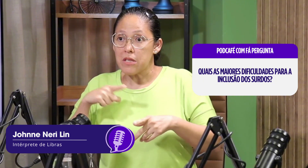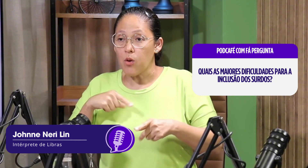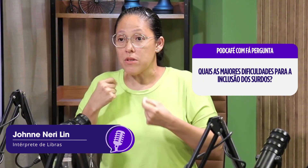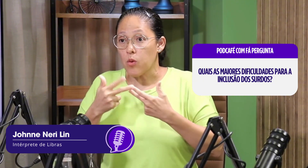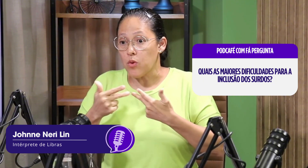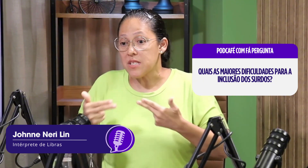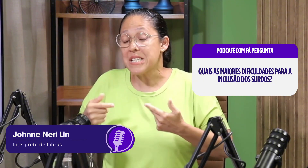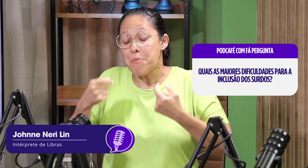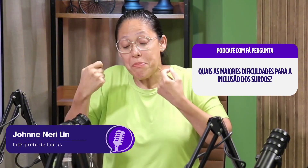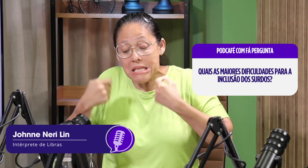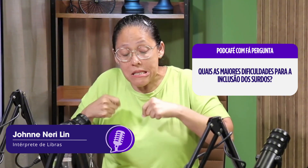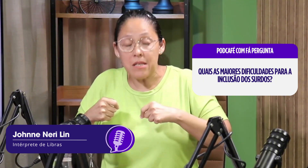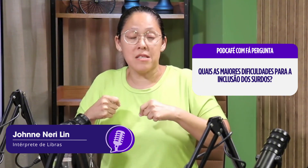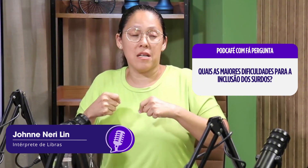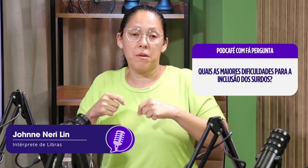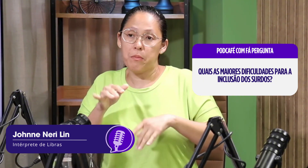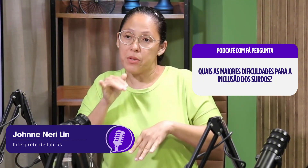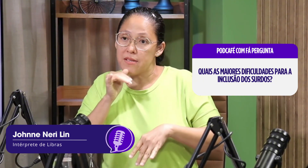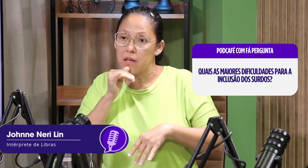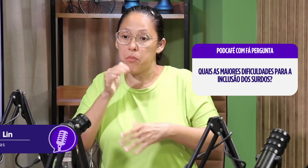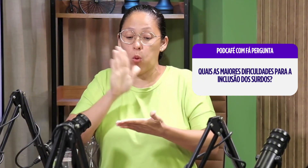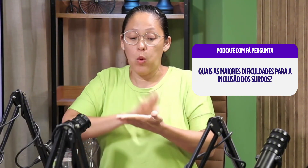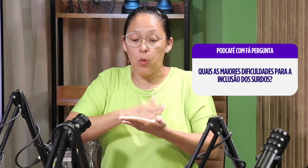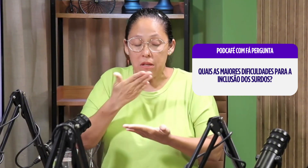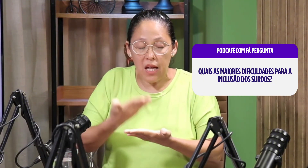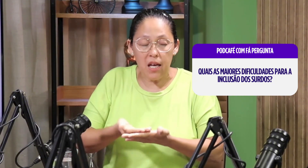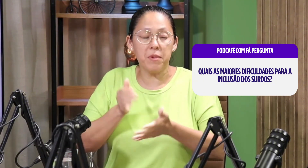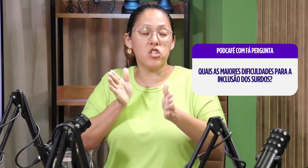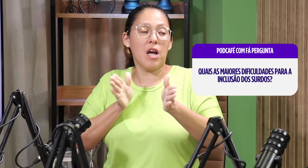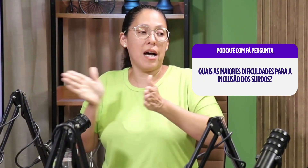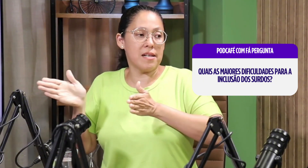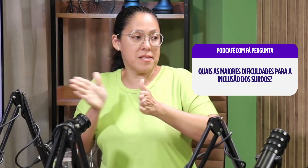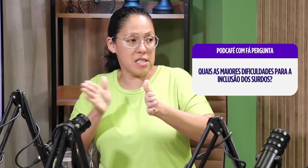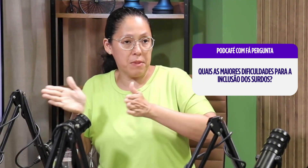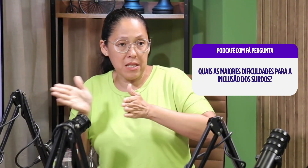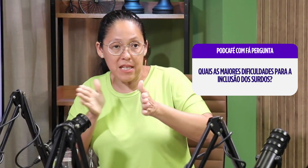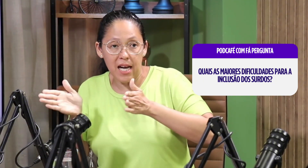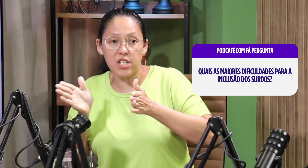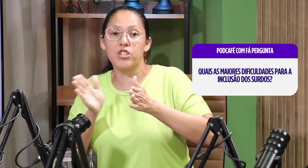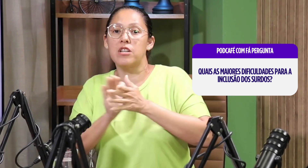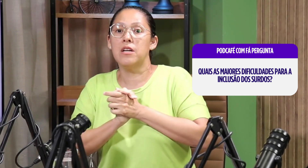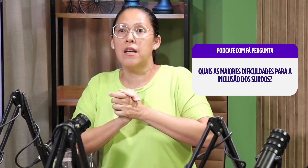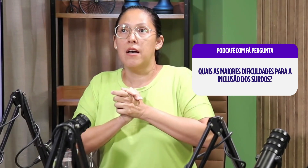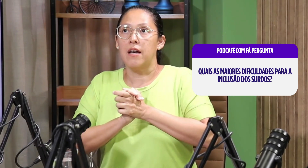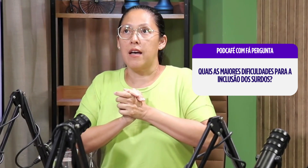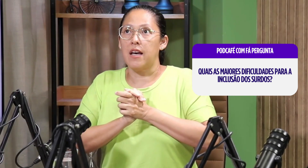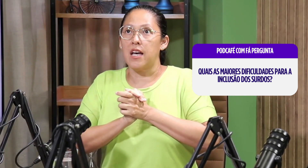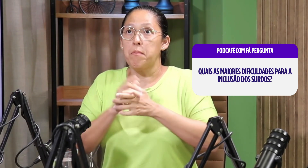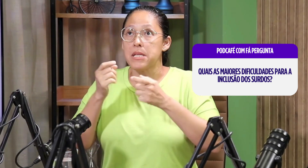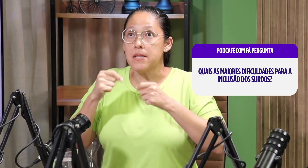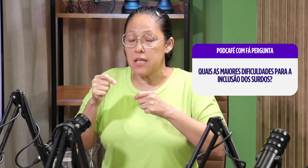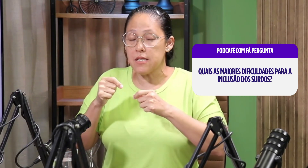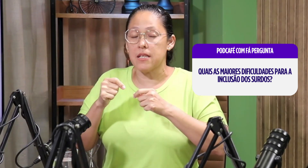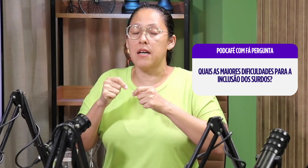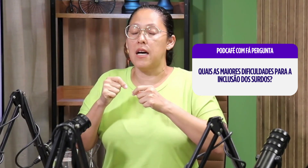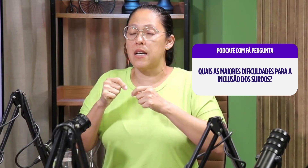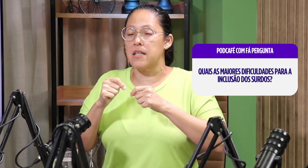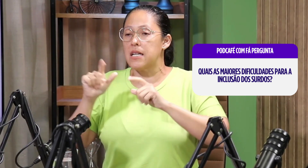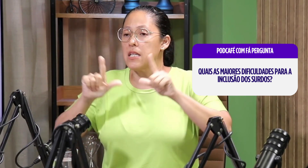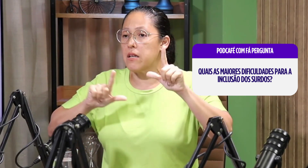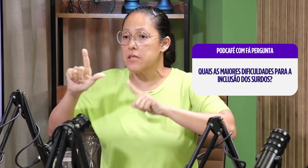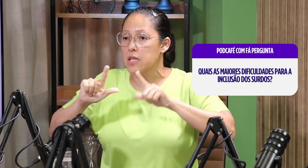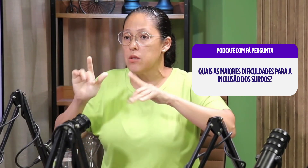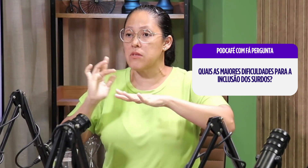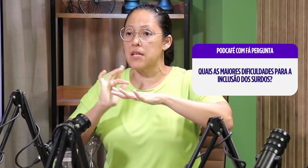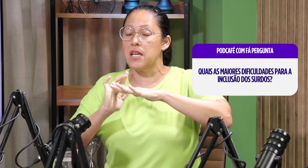surdo tem coisas que precisa. Por exemplo, o intérprete, a acessibilidade, precisa,